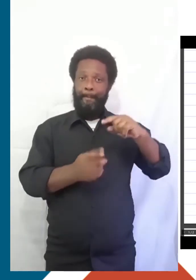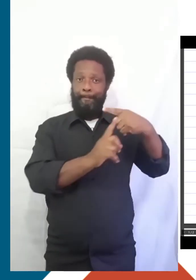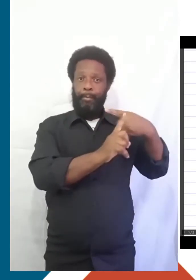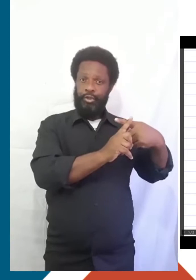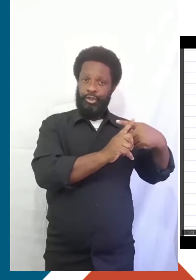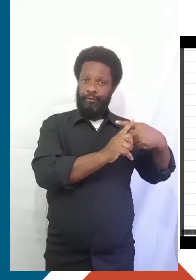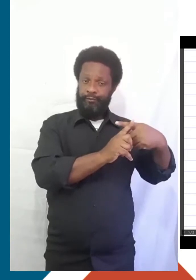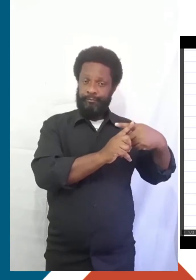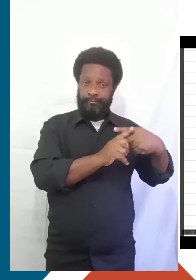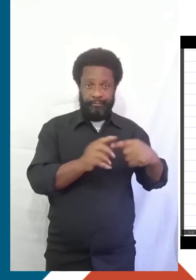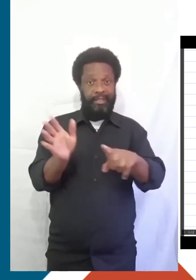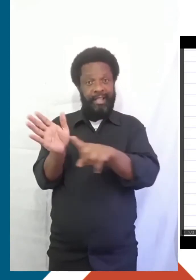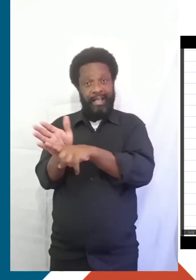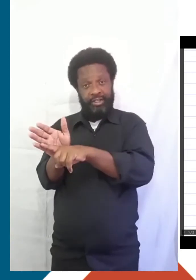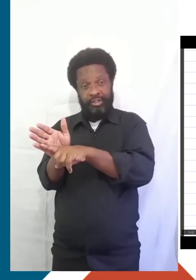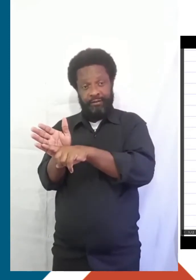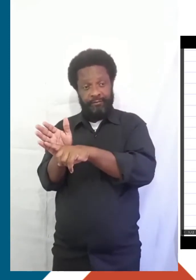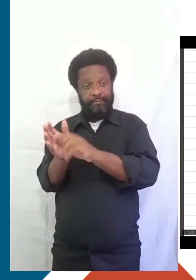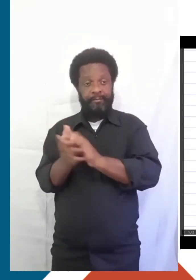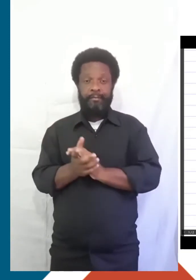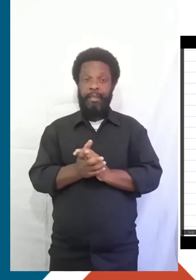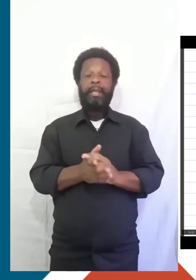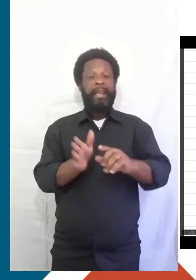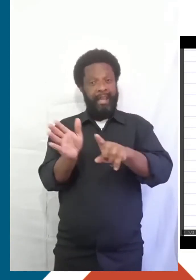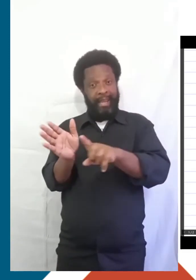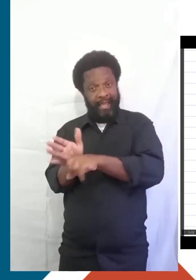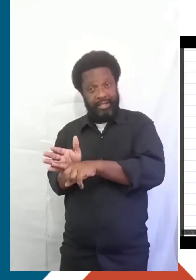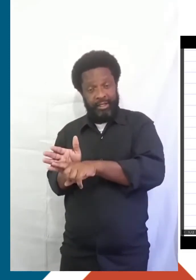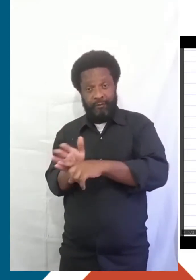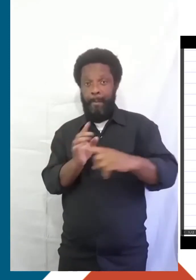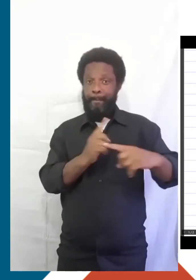aqui polo positivo, polo negativo,